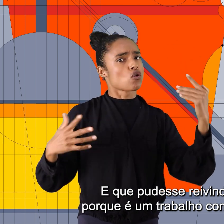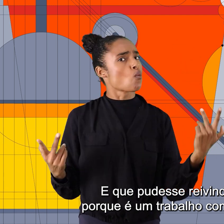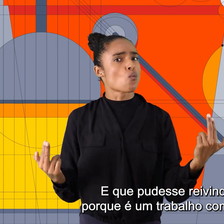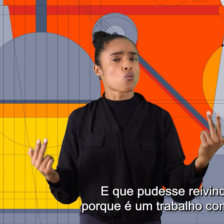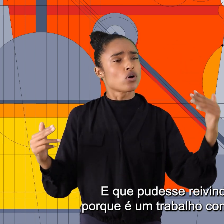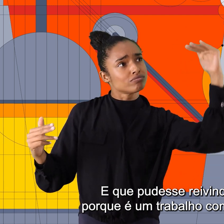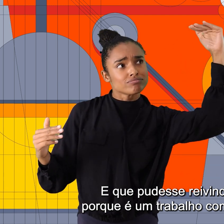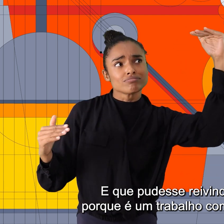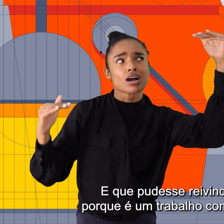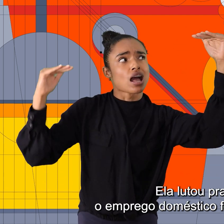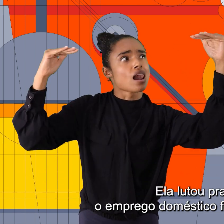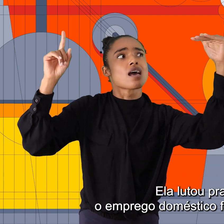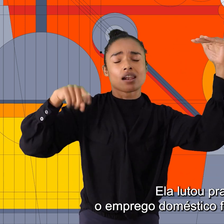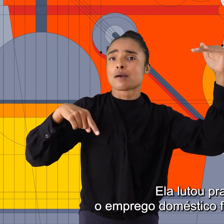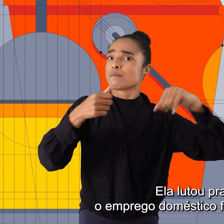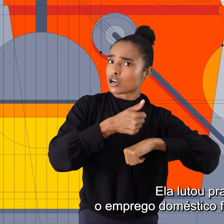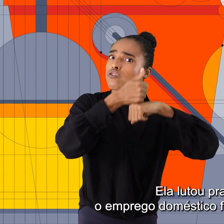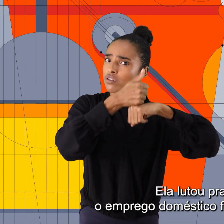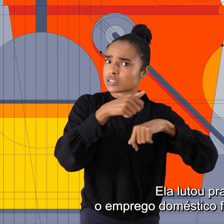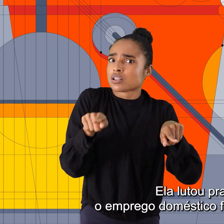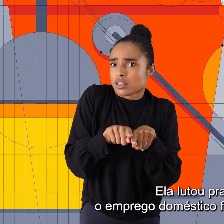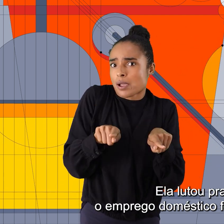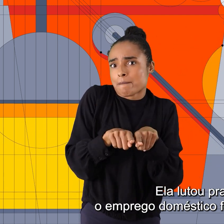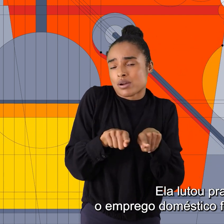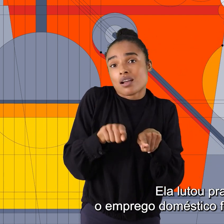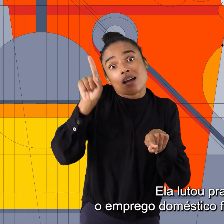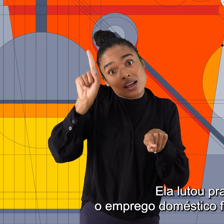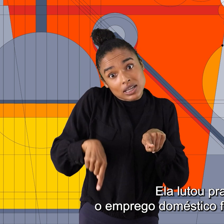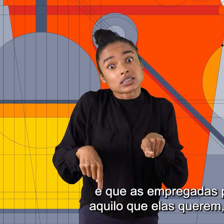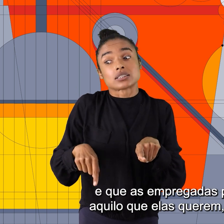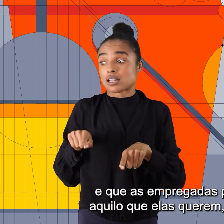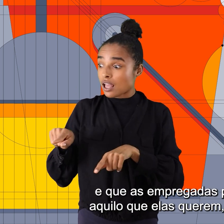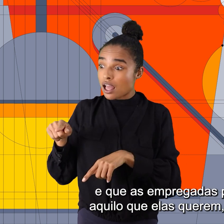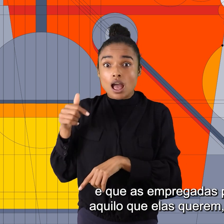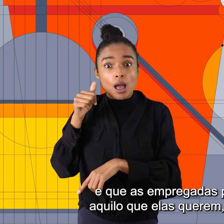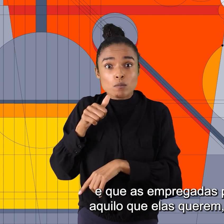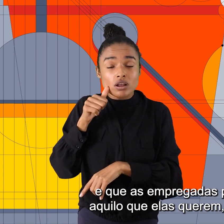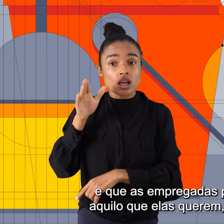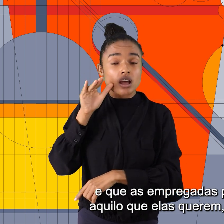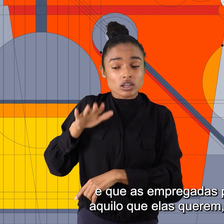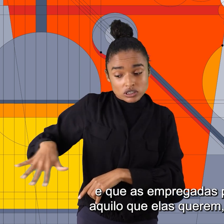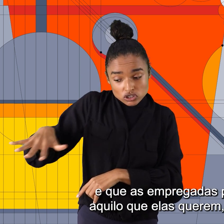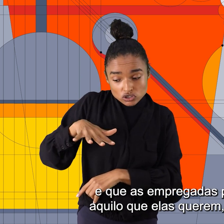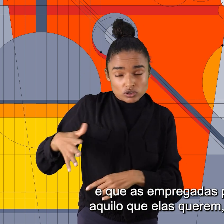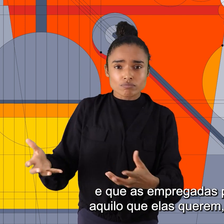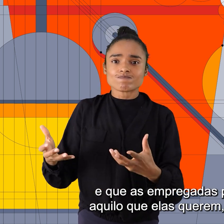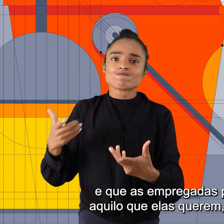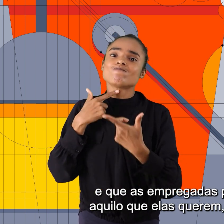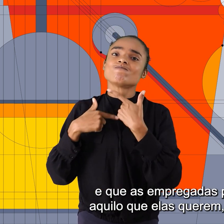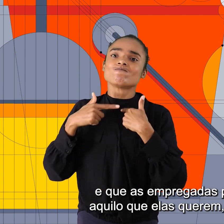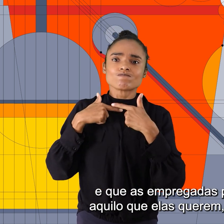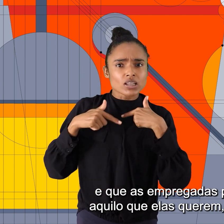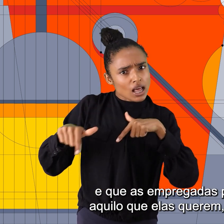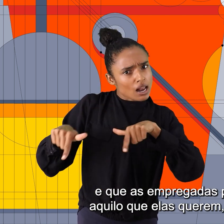um trabalho como outro qualquer. Ela lutou para que o emprego doméstico fosse valorizado e que as empregadas pudessem fazer aquilo que